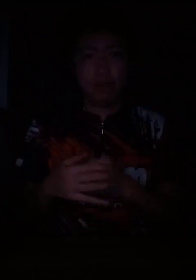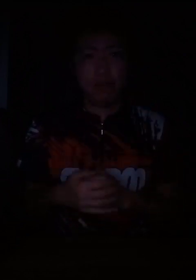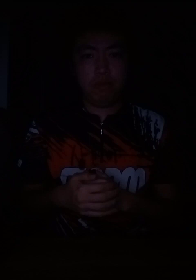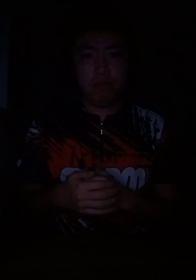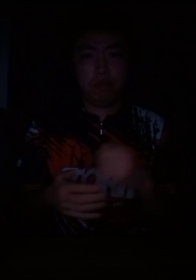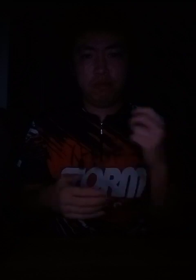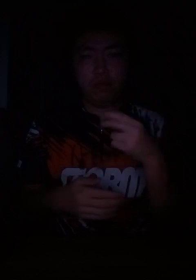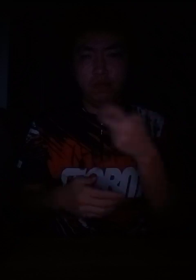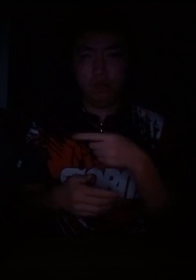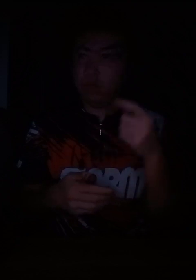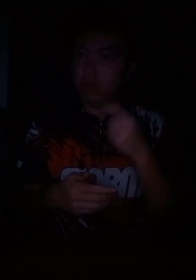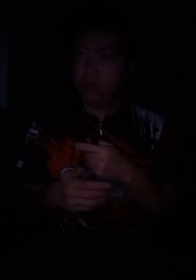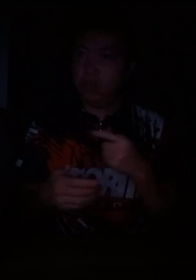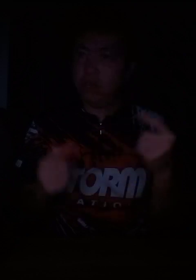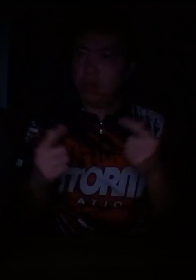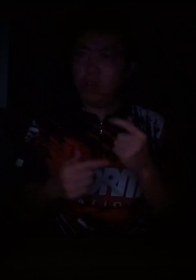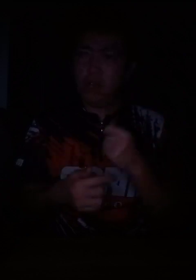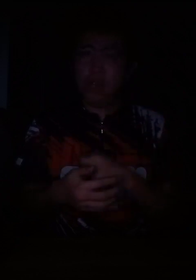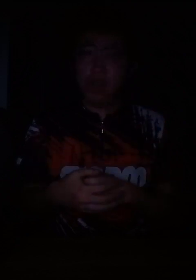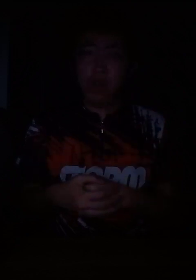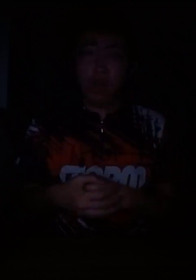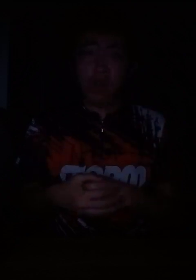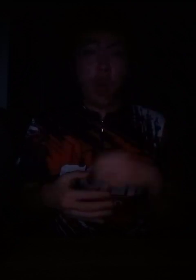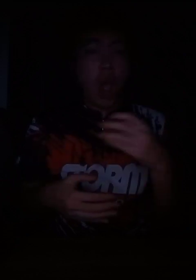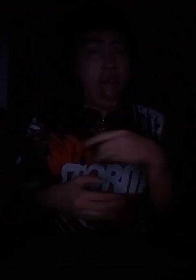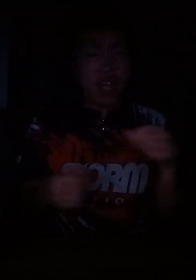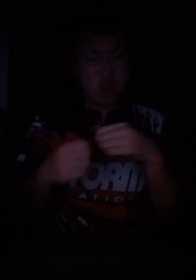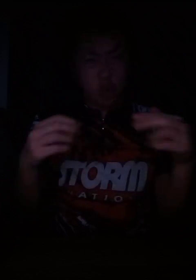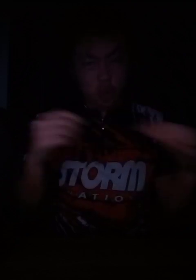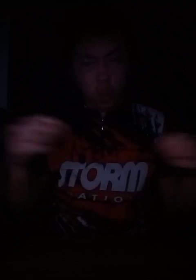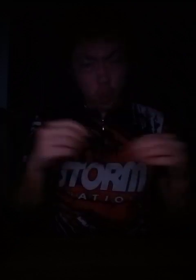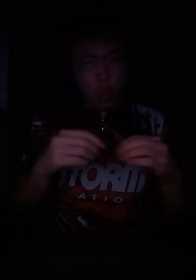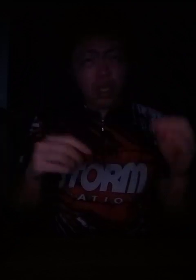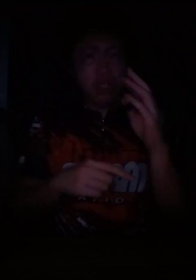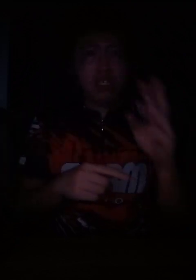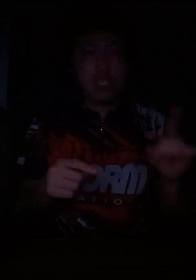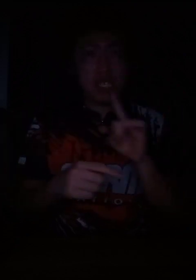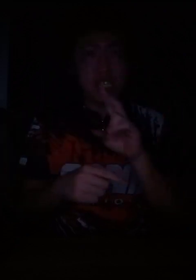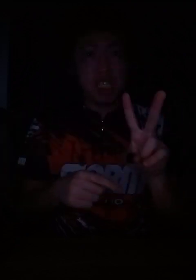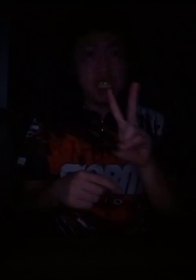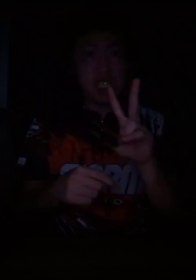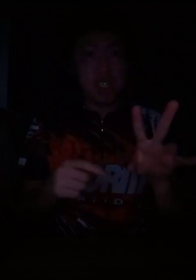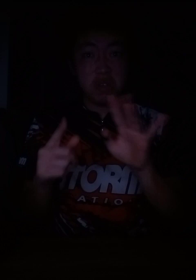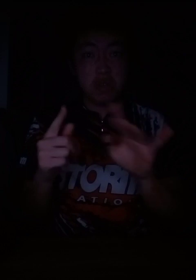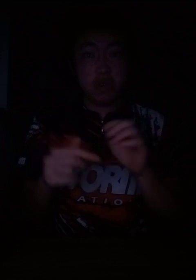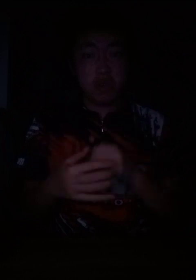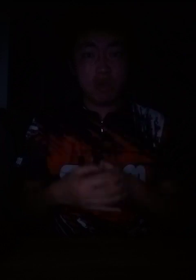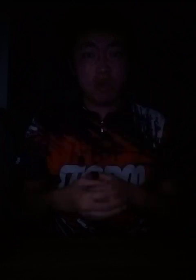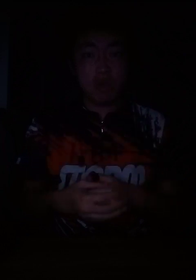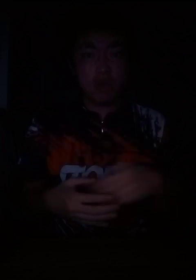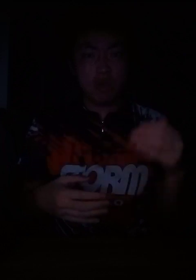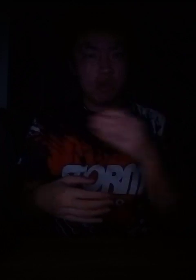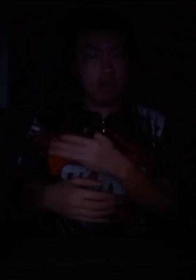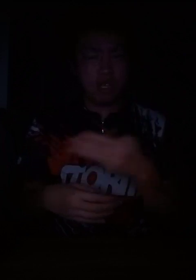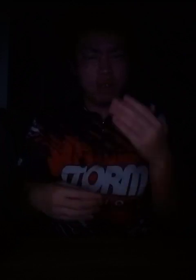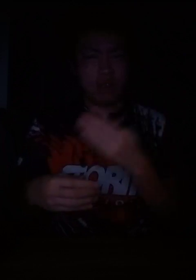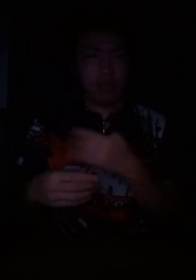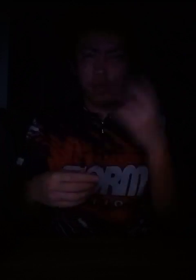사건이 보도된 직후에 손 사장이 차량 접촉사고가 난 지 20개월여 만에 처음으로 직접 전화를